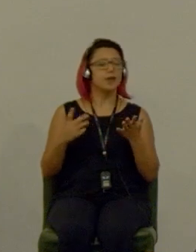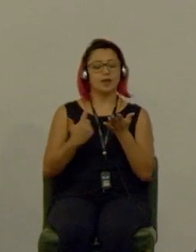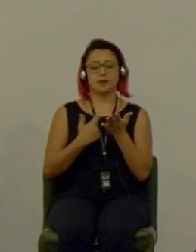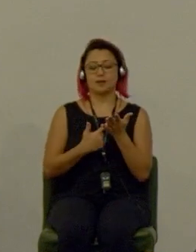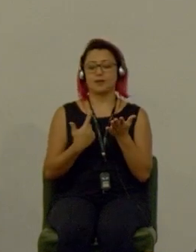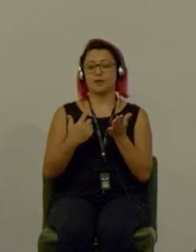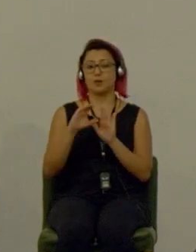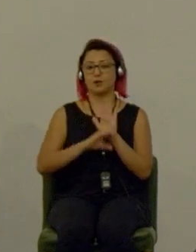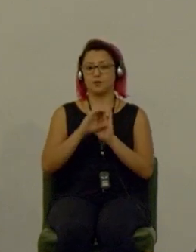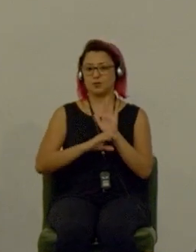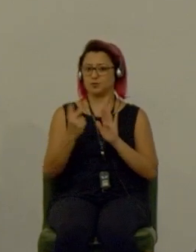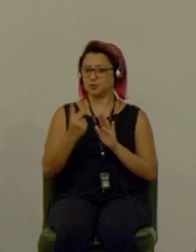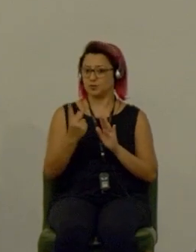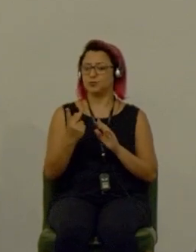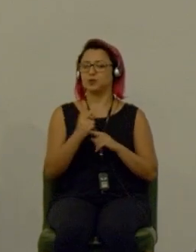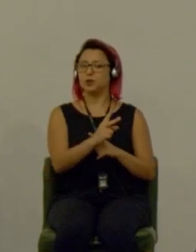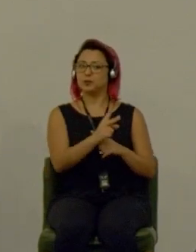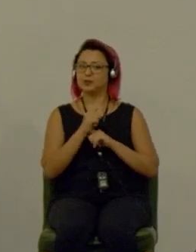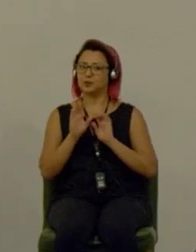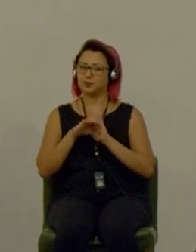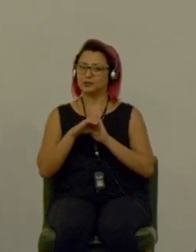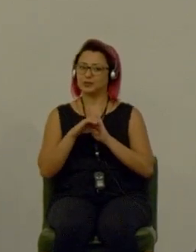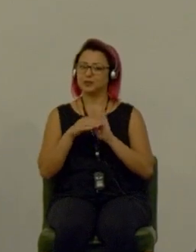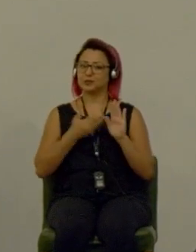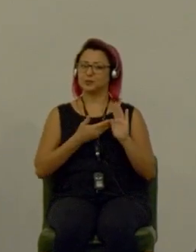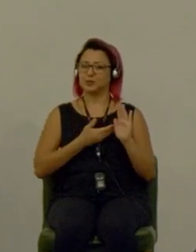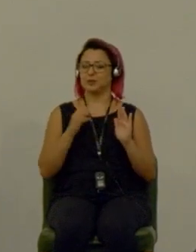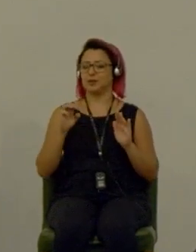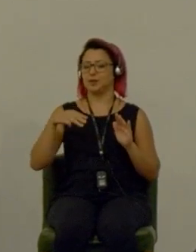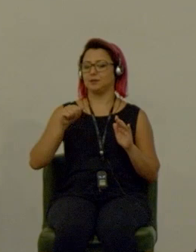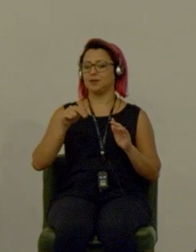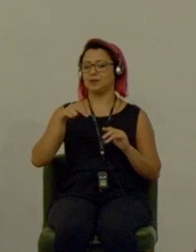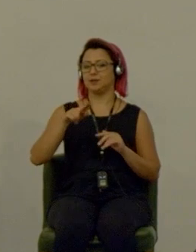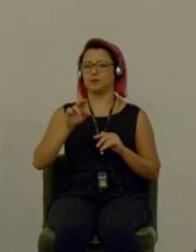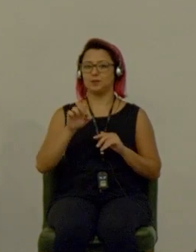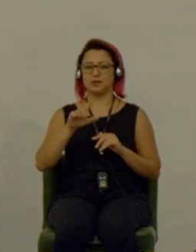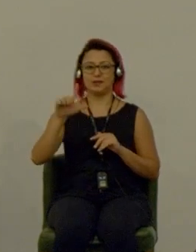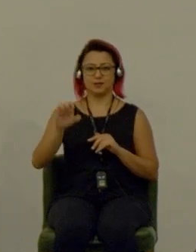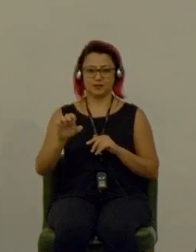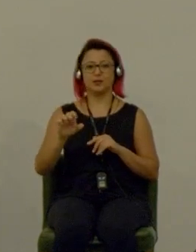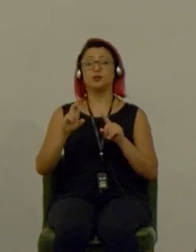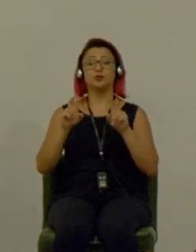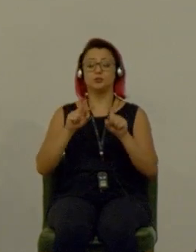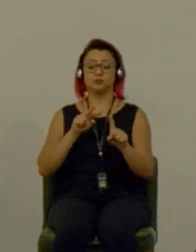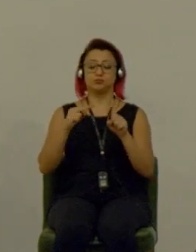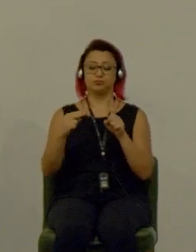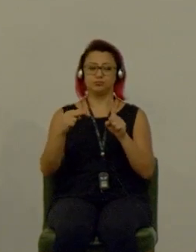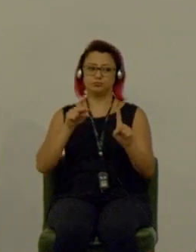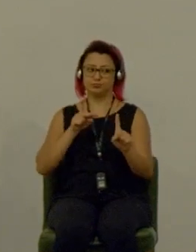Coccia, qui parle de point de vie et qui nous dit, voilà, il faudrait passer d'un point de vue à un point de